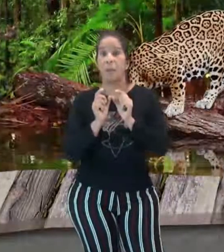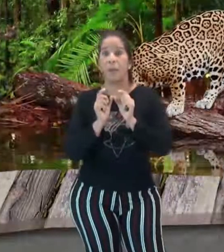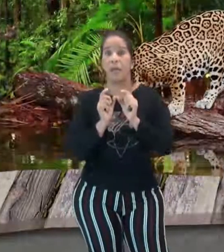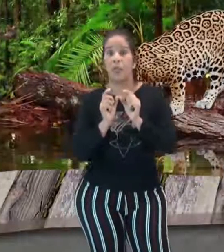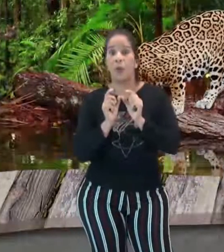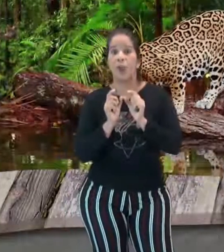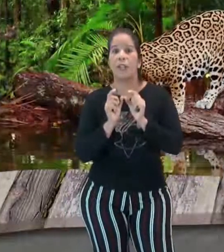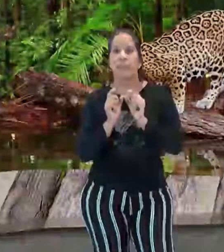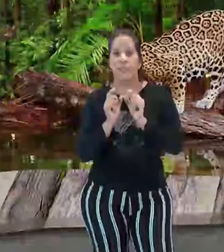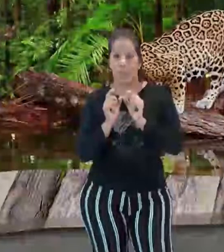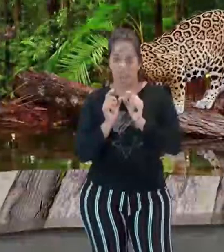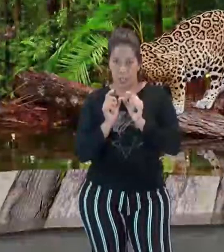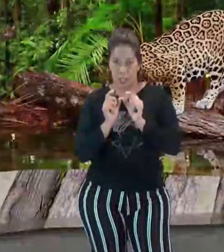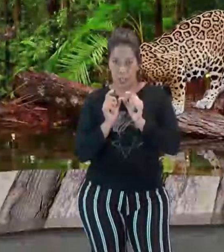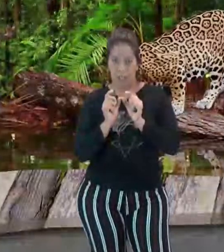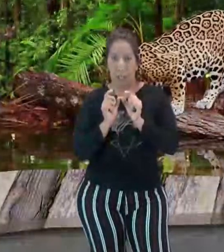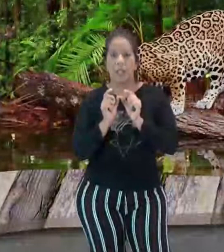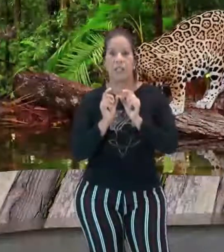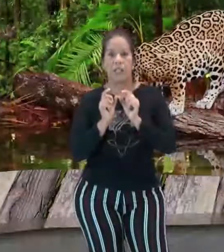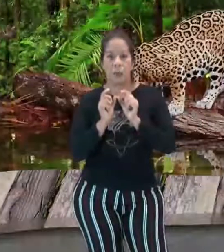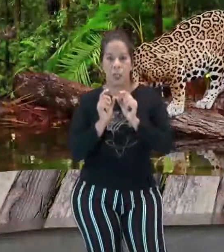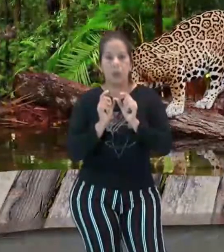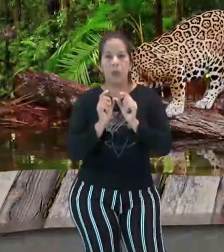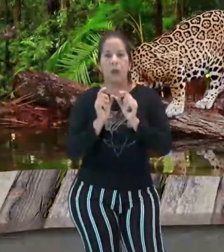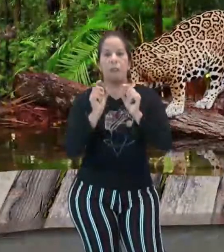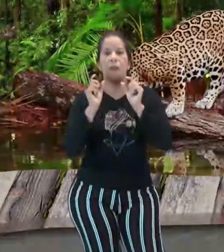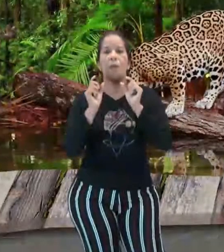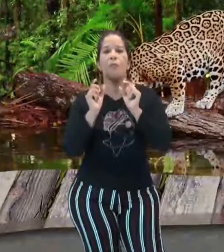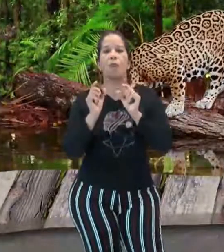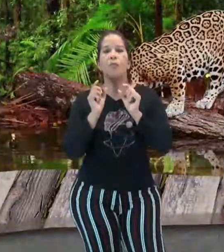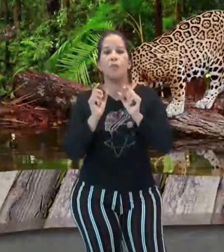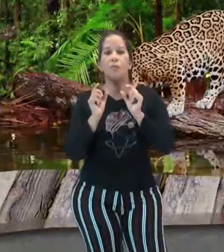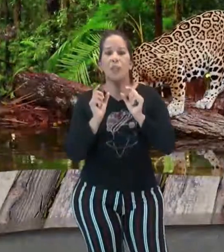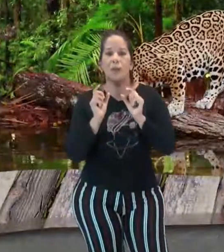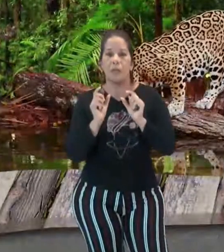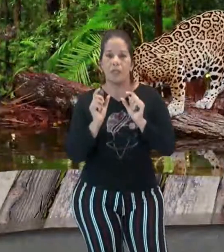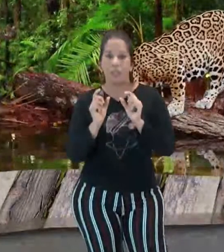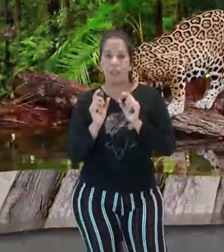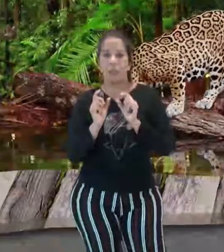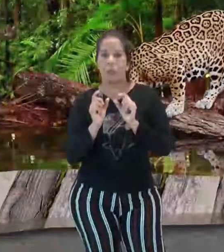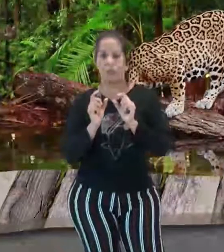a espermatogênese. Tranquilo? Formou-se os